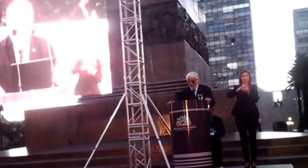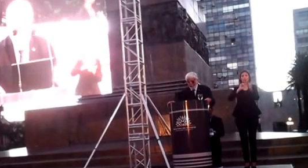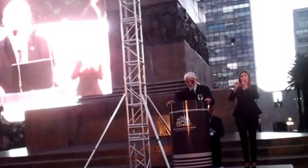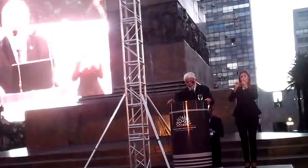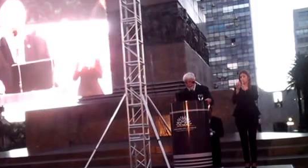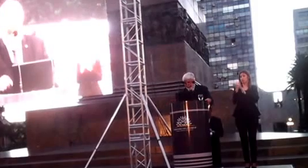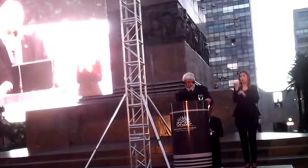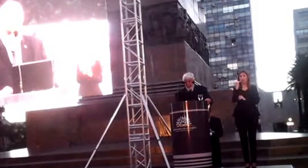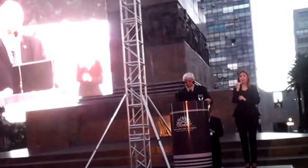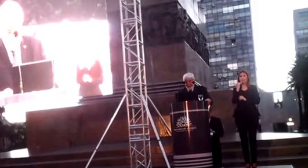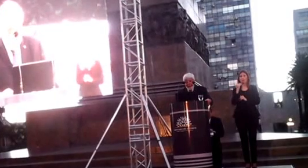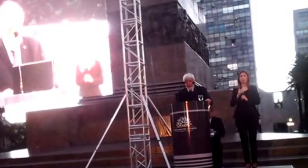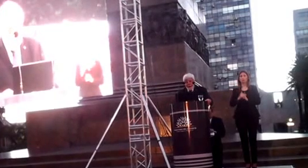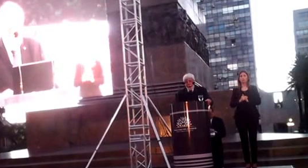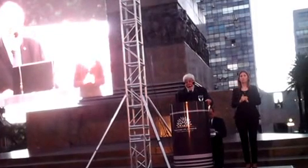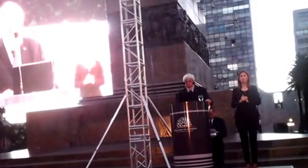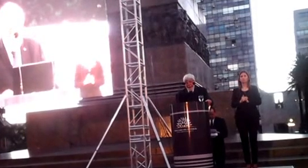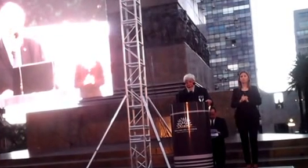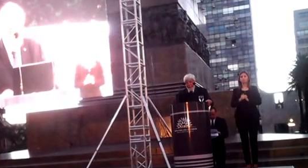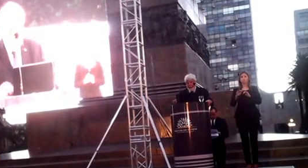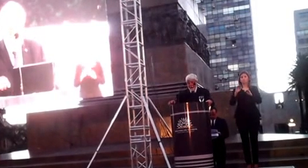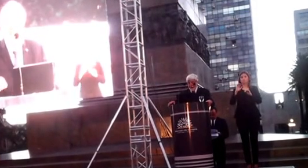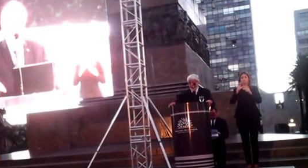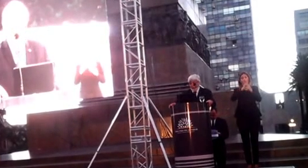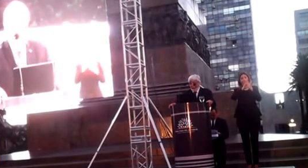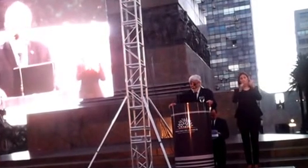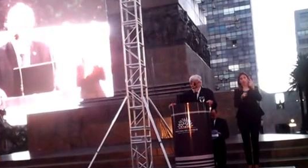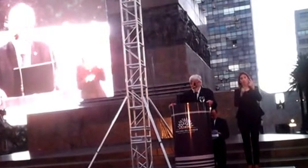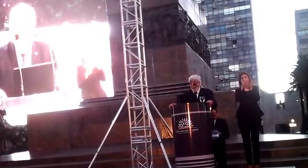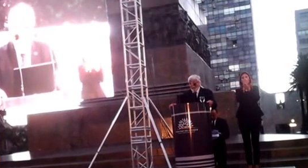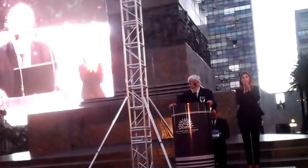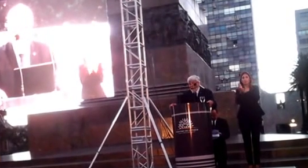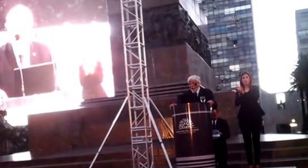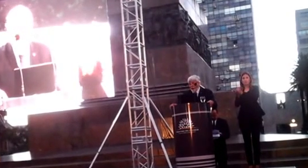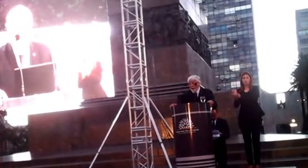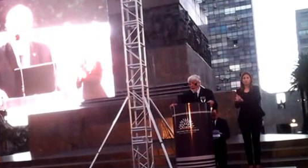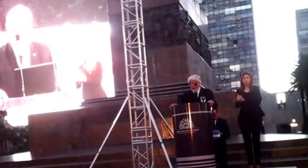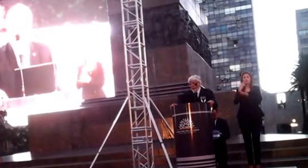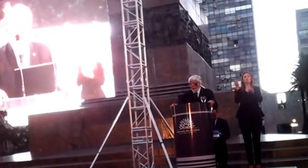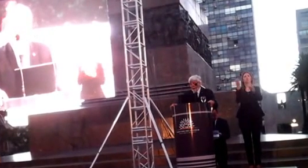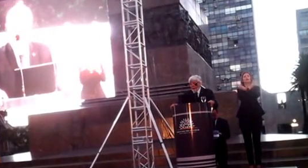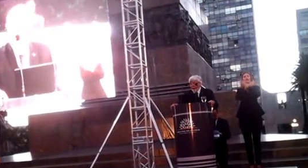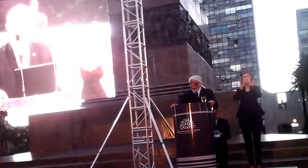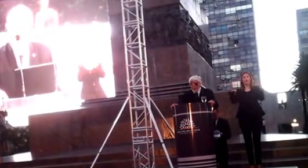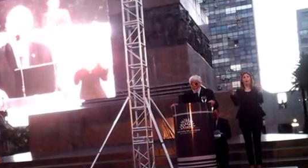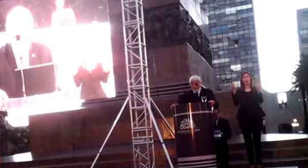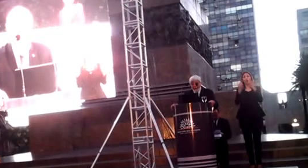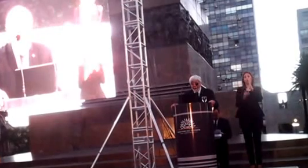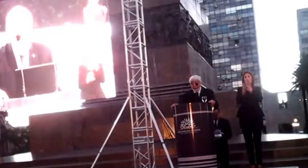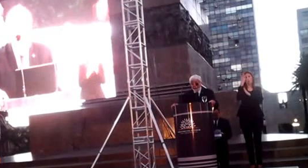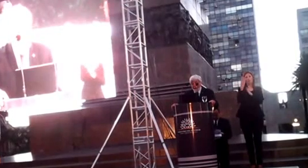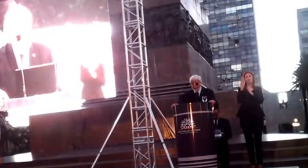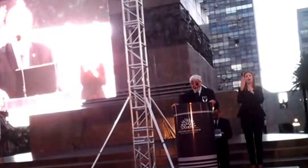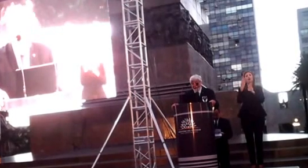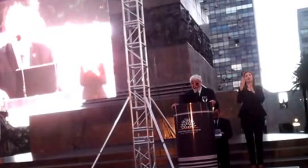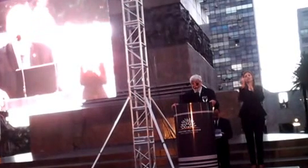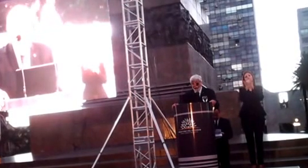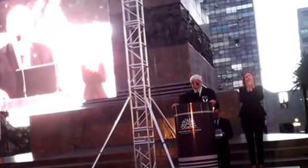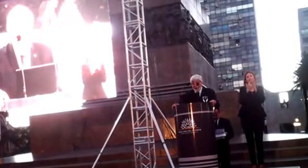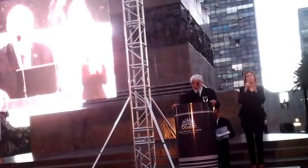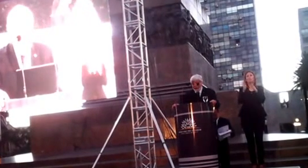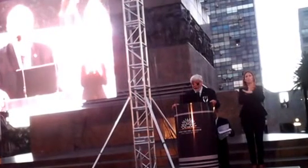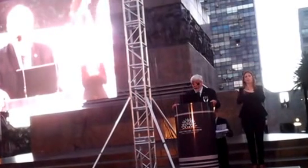abril. En estos 3 departamentos, y como efecto global de las nuevas medidas de patrullaje y